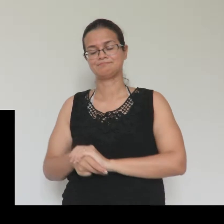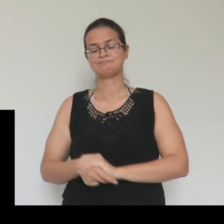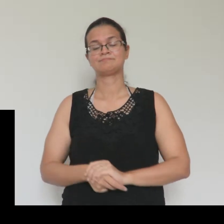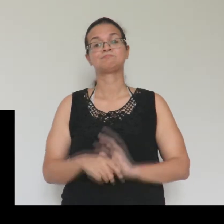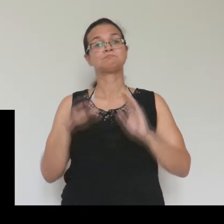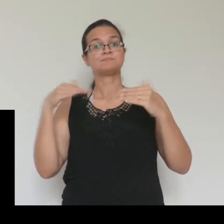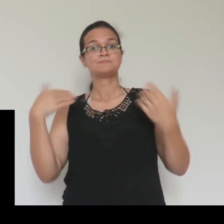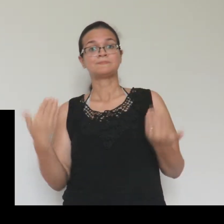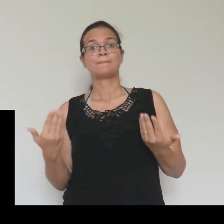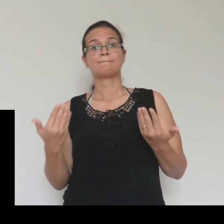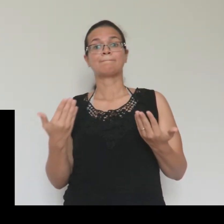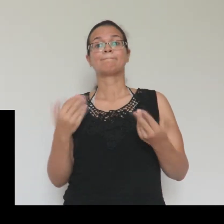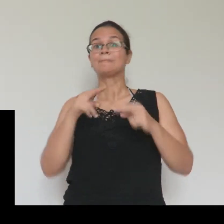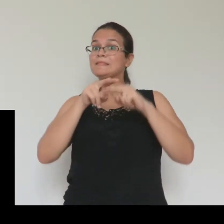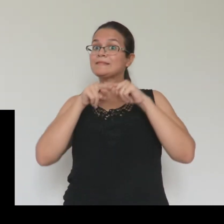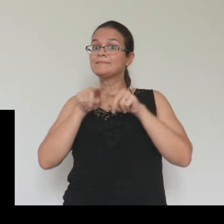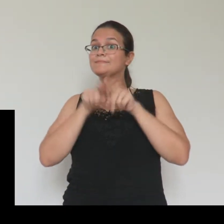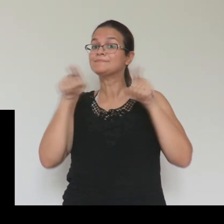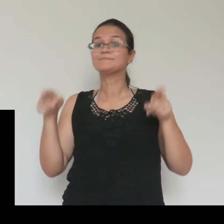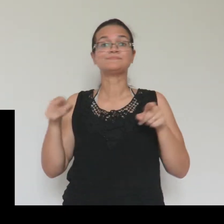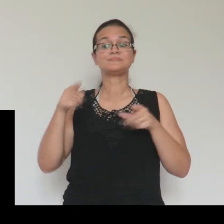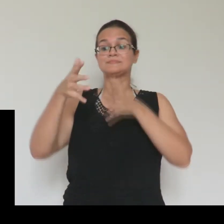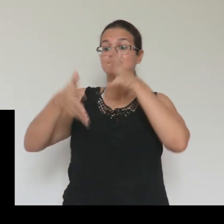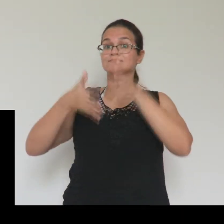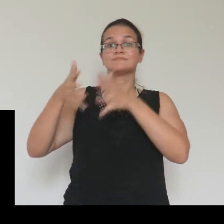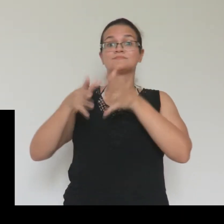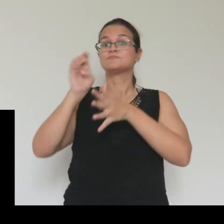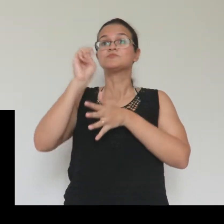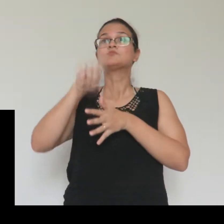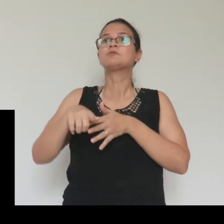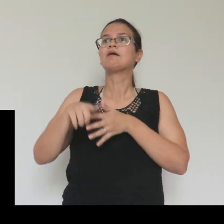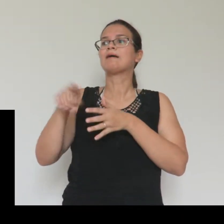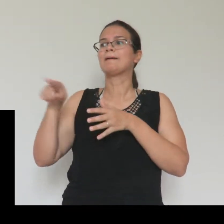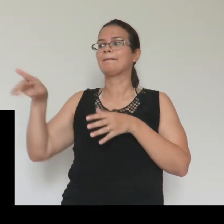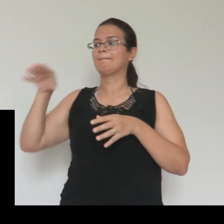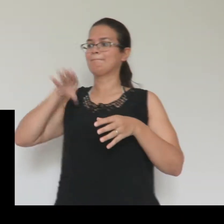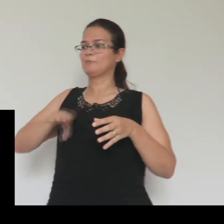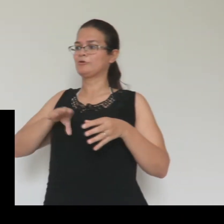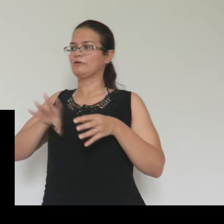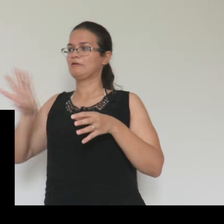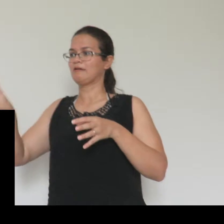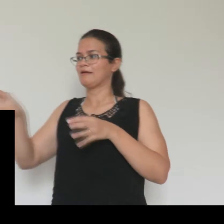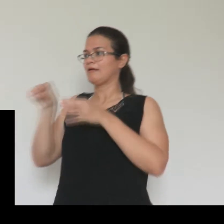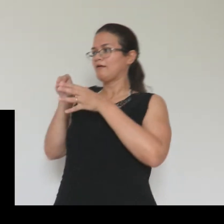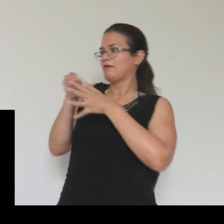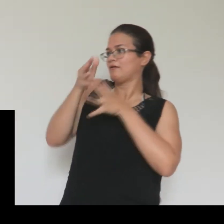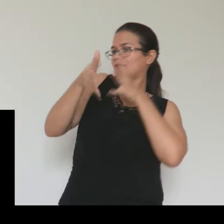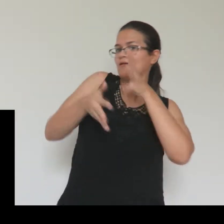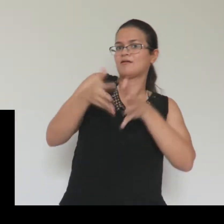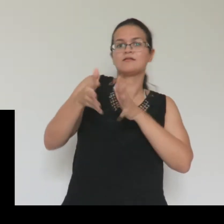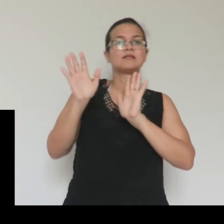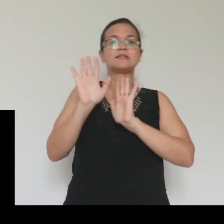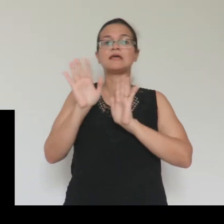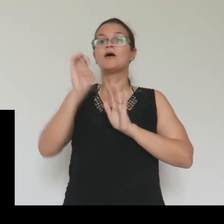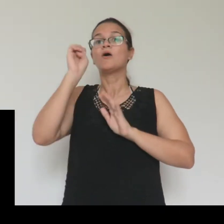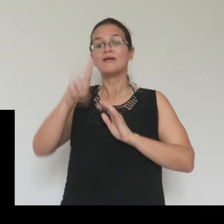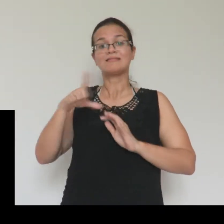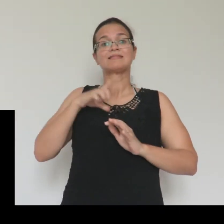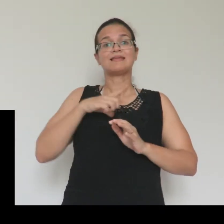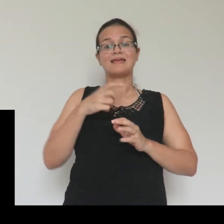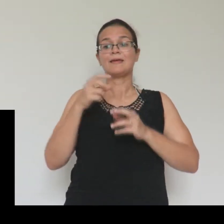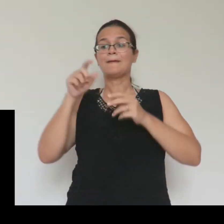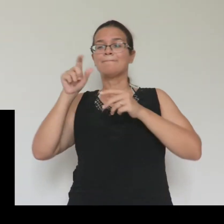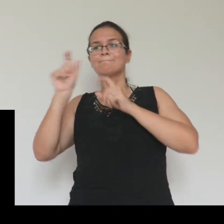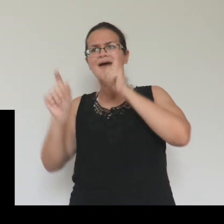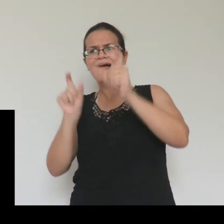Então, porém, a língua de sinais, ela não é uma versão sinalizada da língua oral. Por mais que tenha palavras, várias